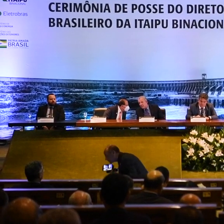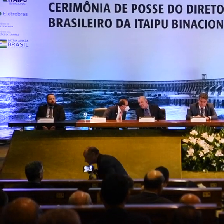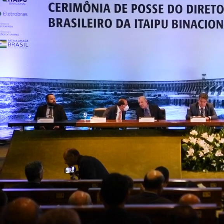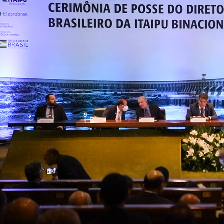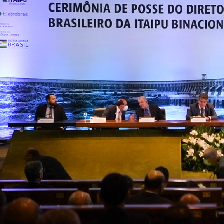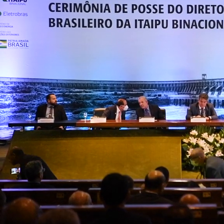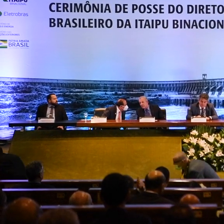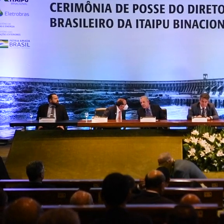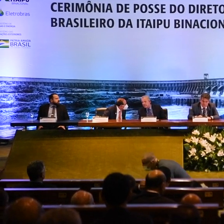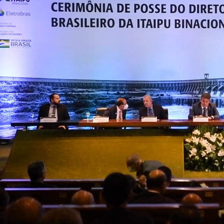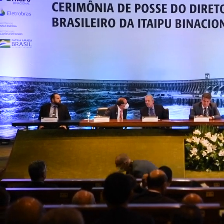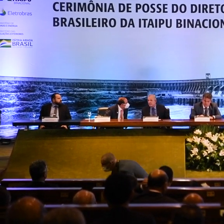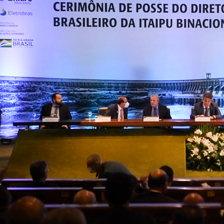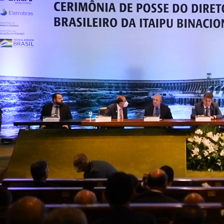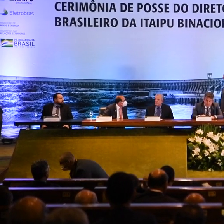Risden Júnior.